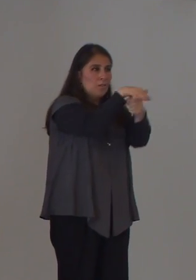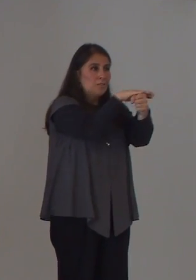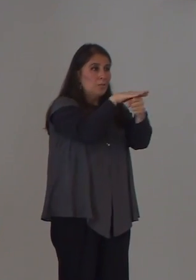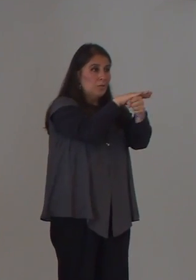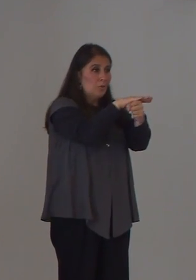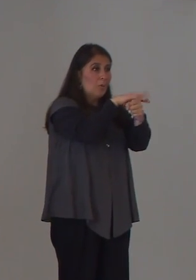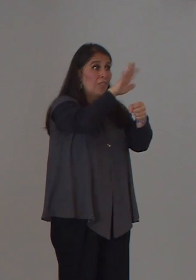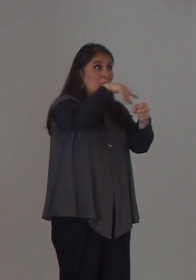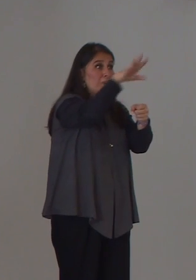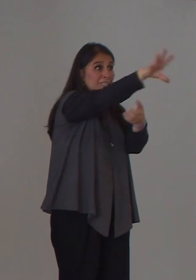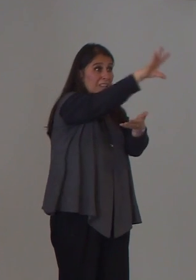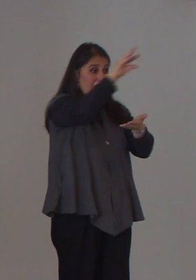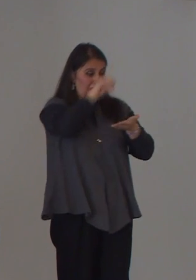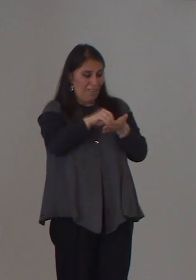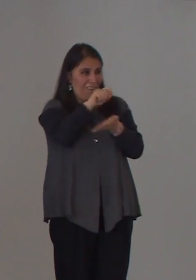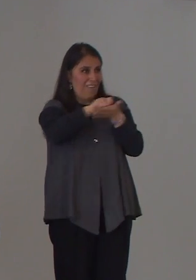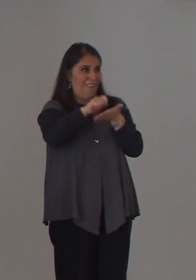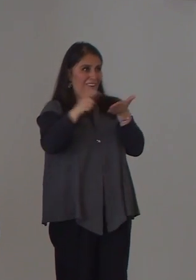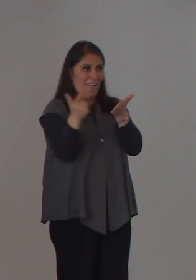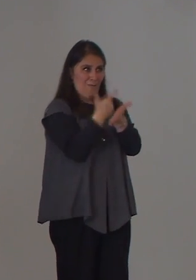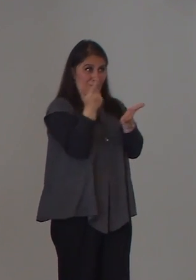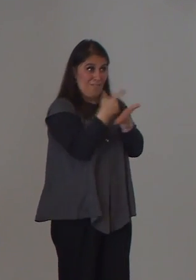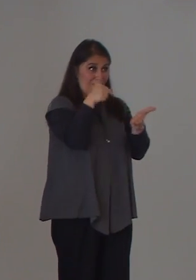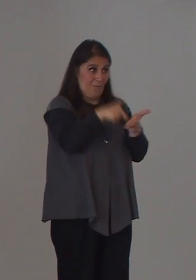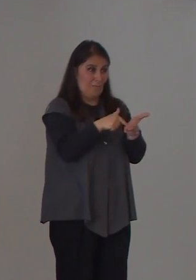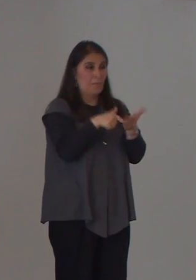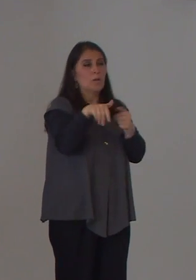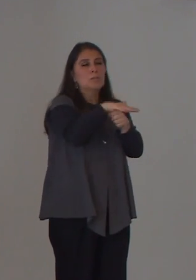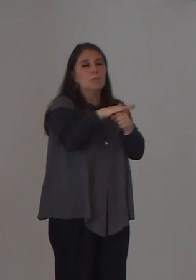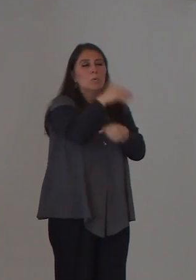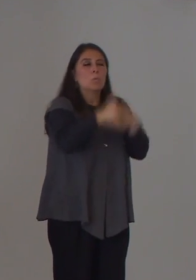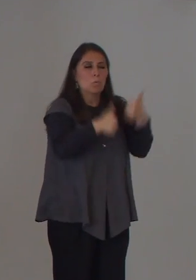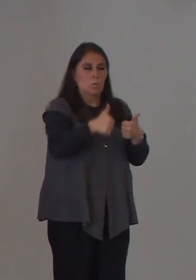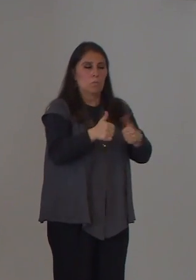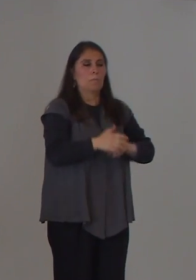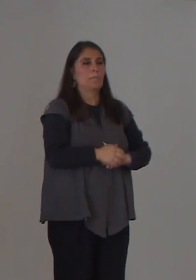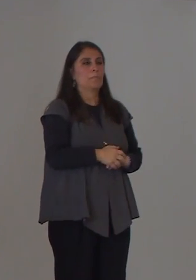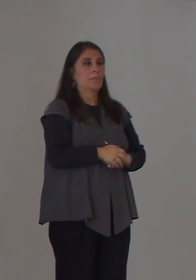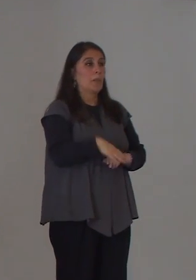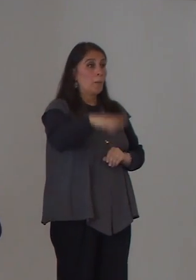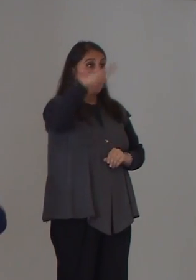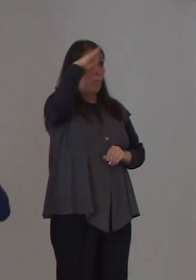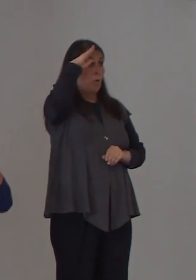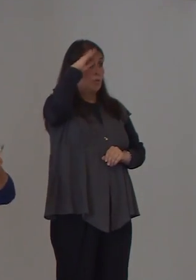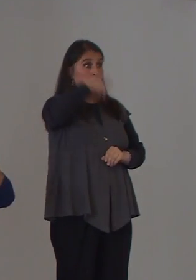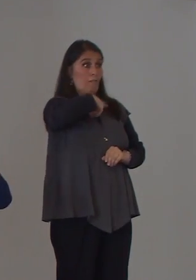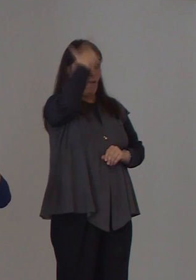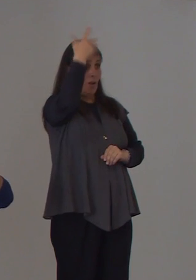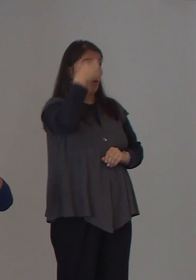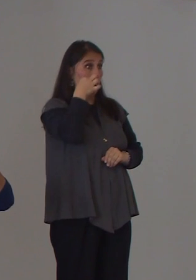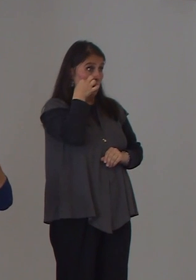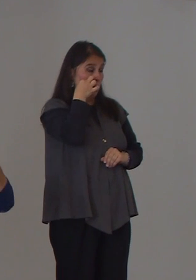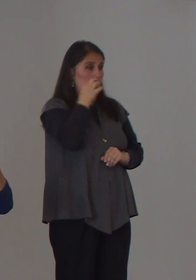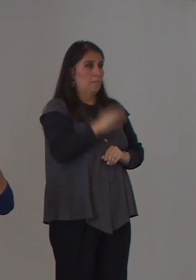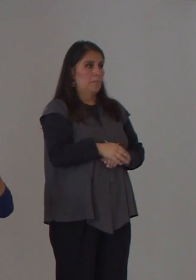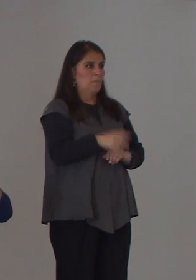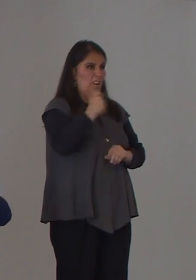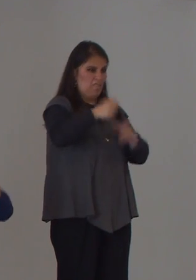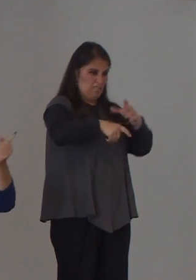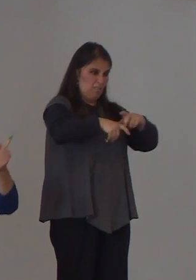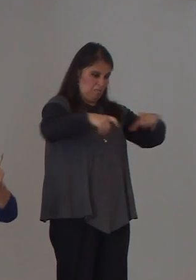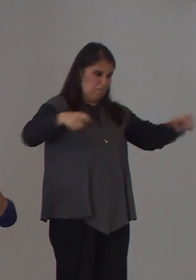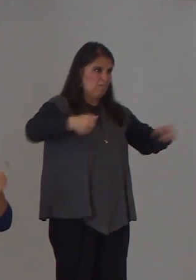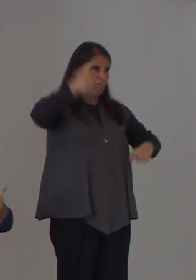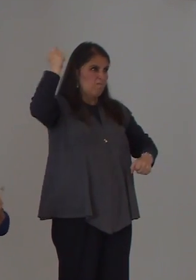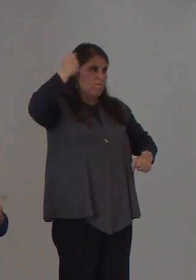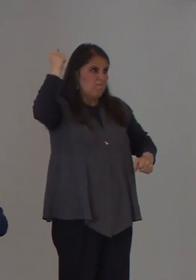libros rescata y describe. Y la situación es la siguiente. El policía blanco va persiguiendo, machete en mano, ¿no?,